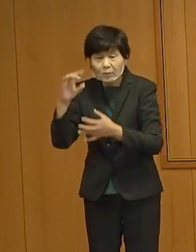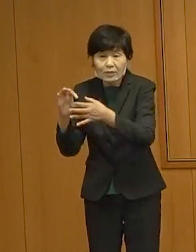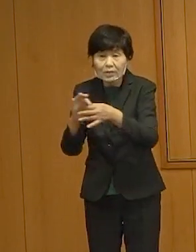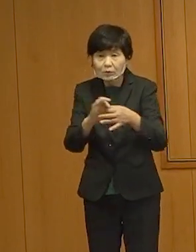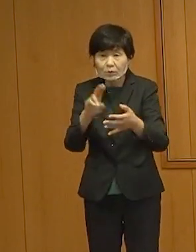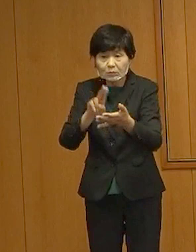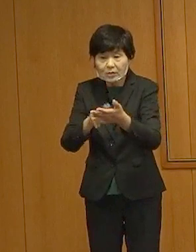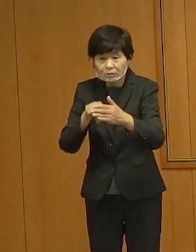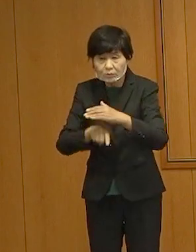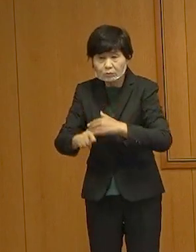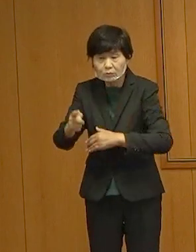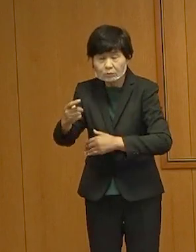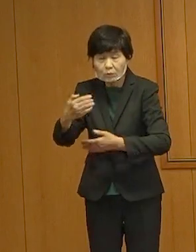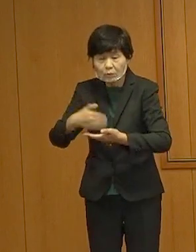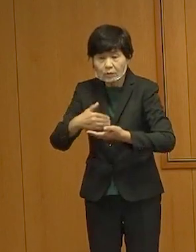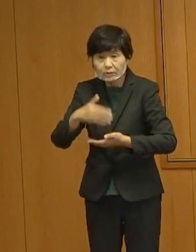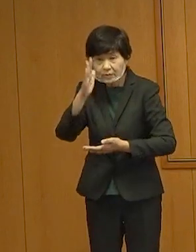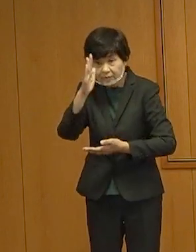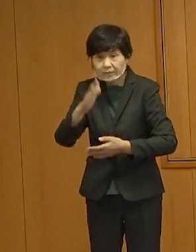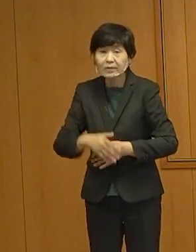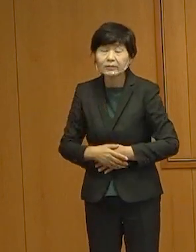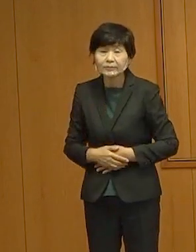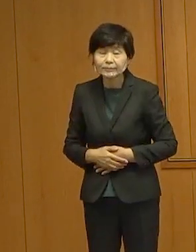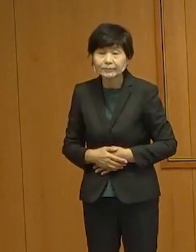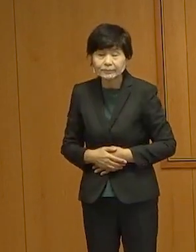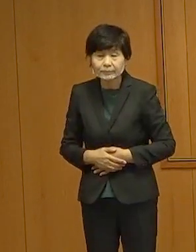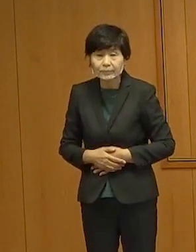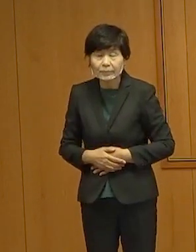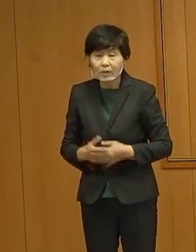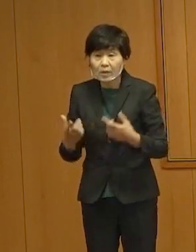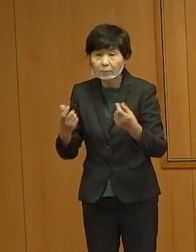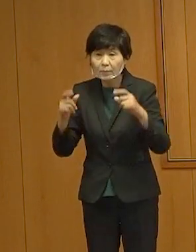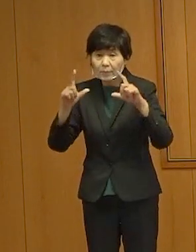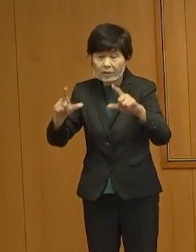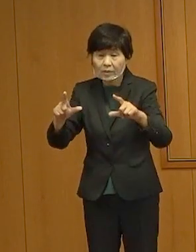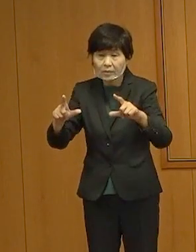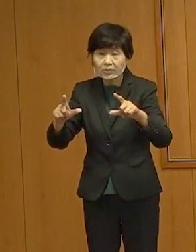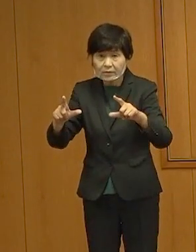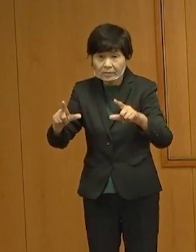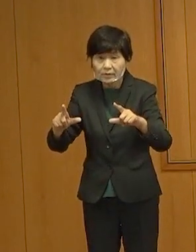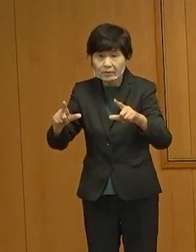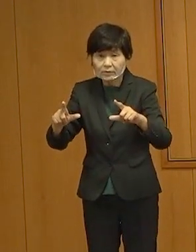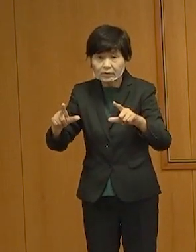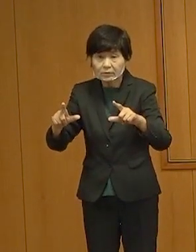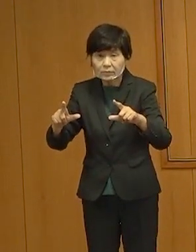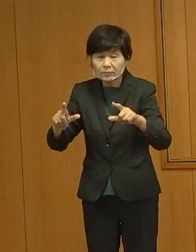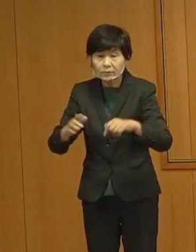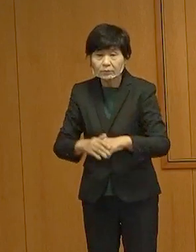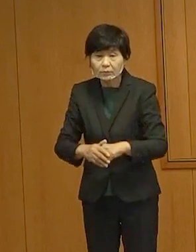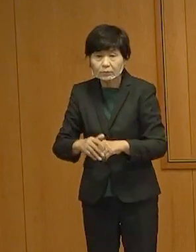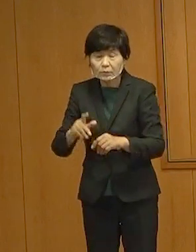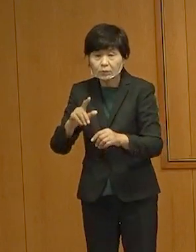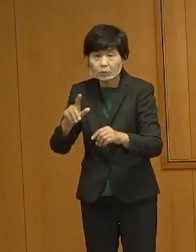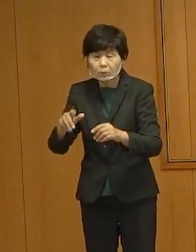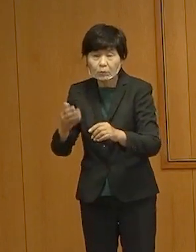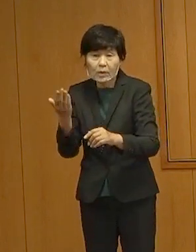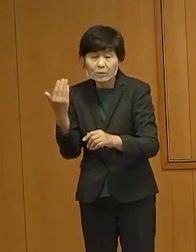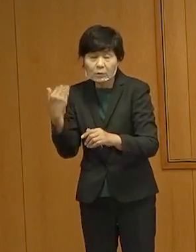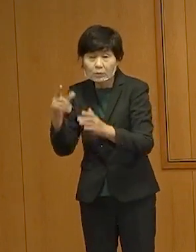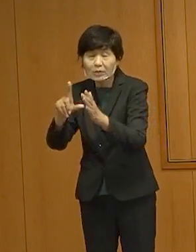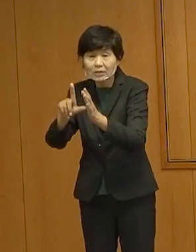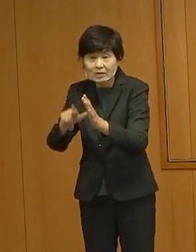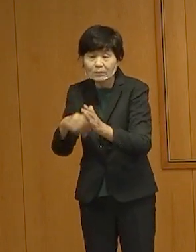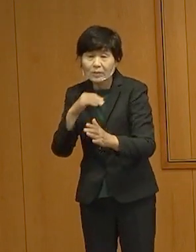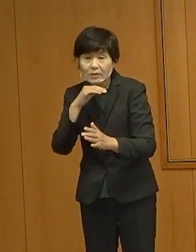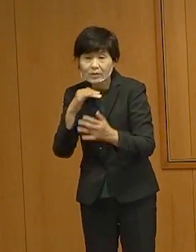改めてちょっとお聞かせください。 はい、やっぱり当日待たれた方もおられましたが、30名の